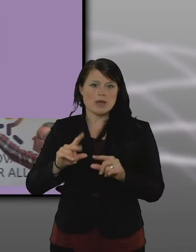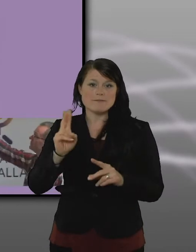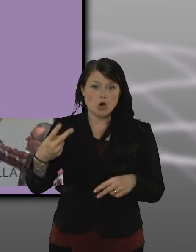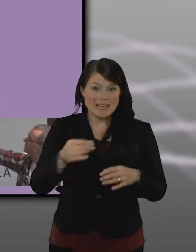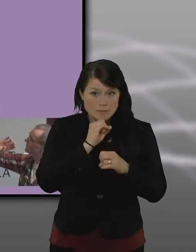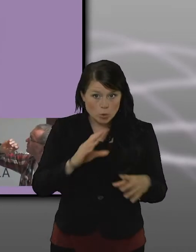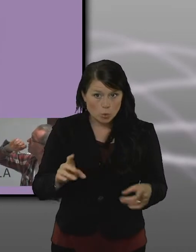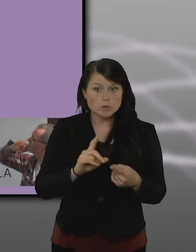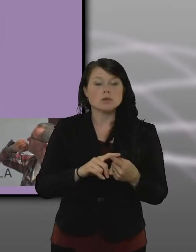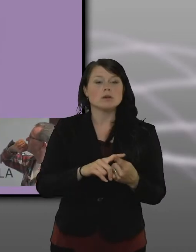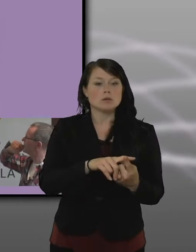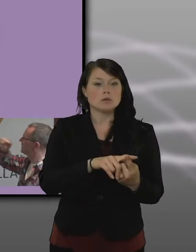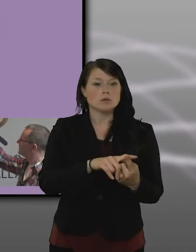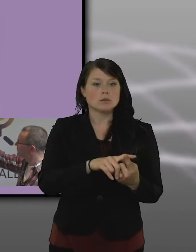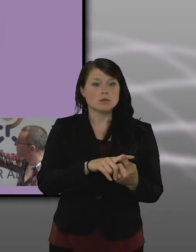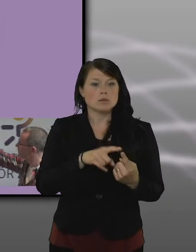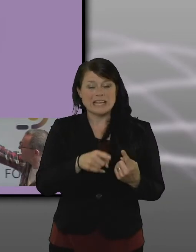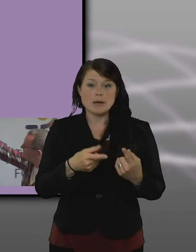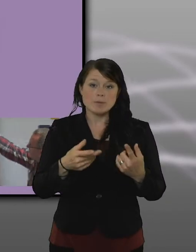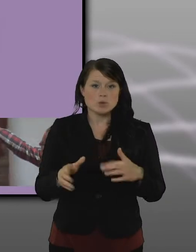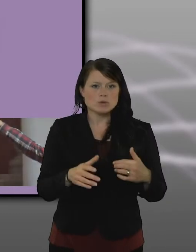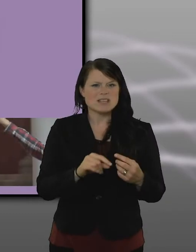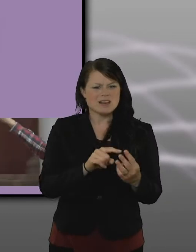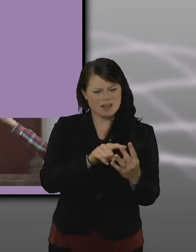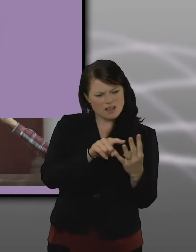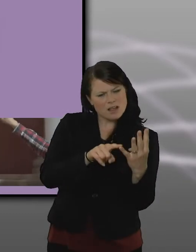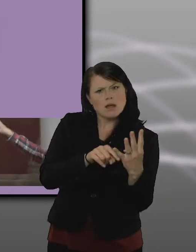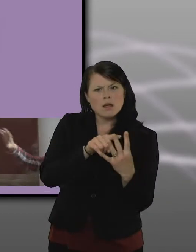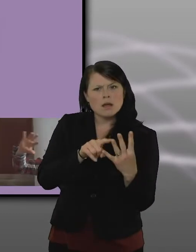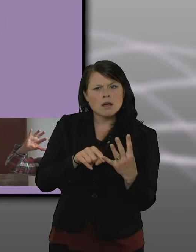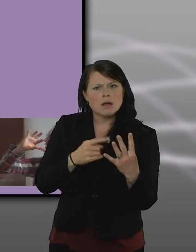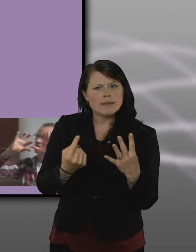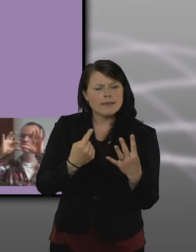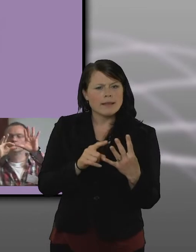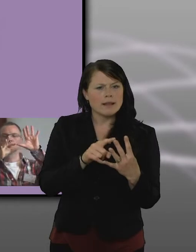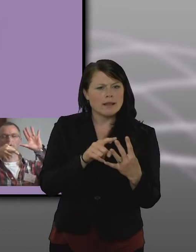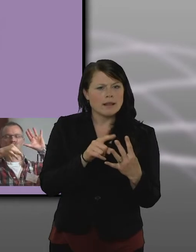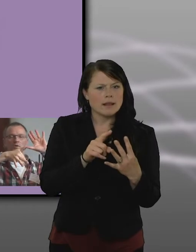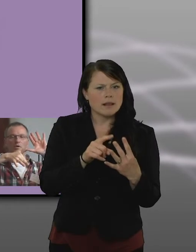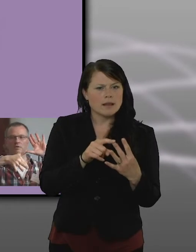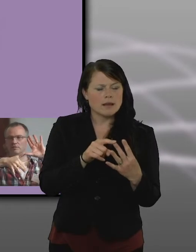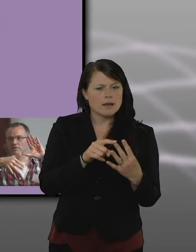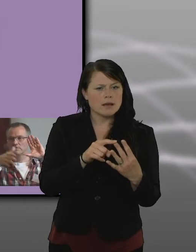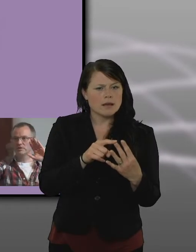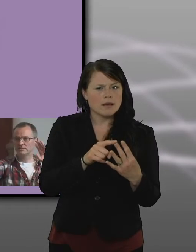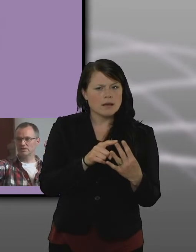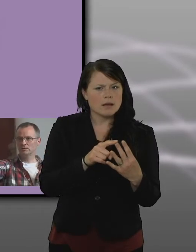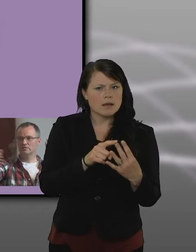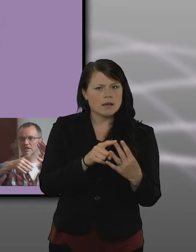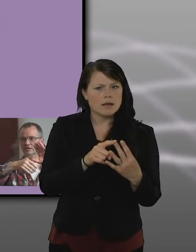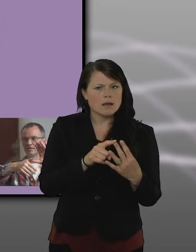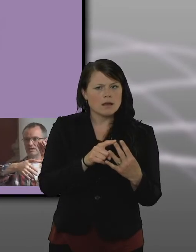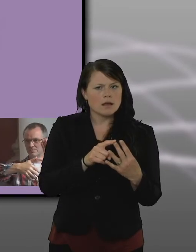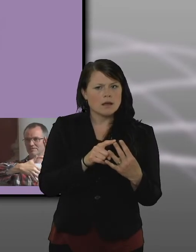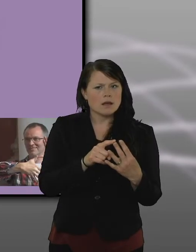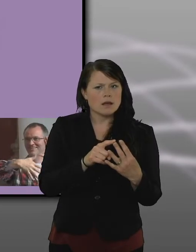själva den produktionen. Och så är det tre andra små symboler. Den ena är en. Ja, jag ser hon